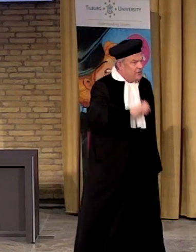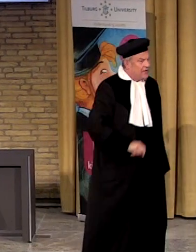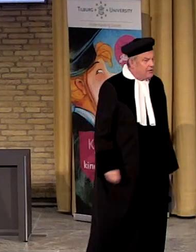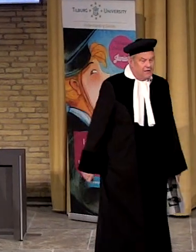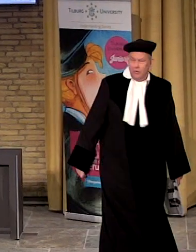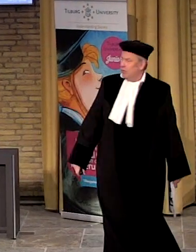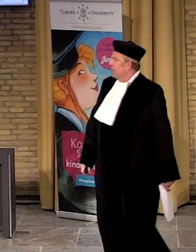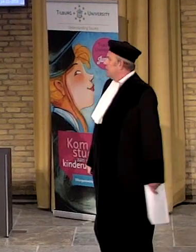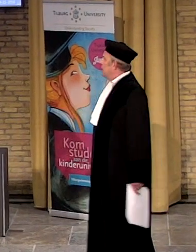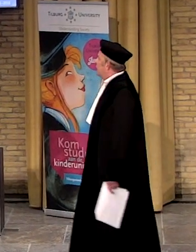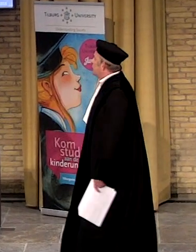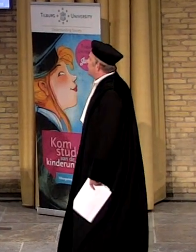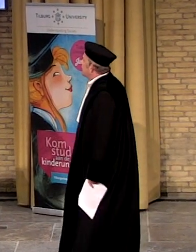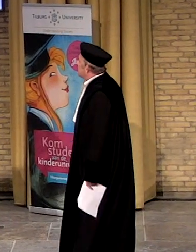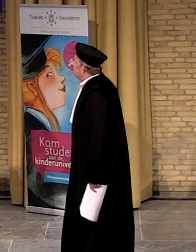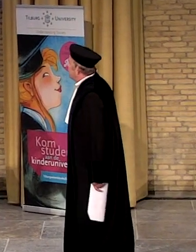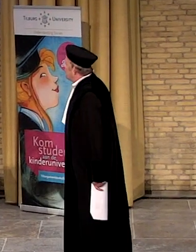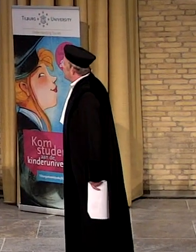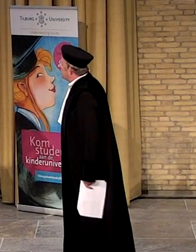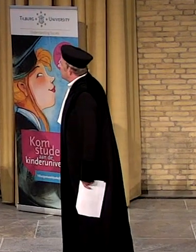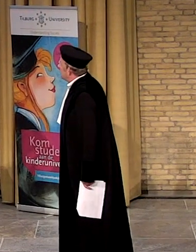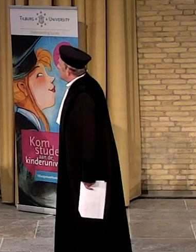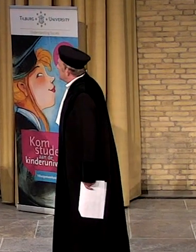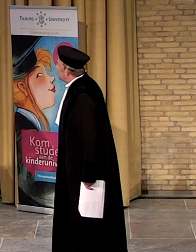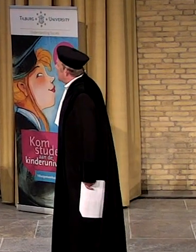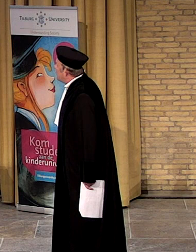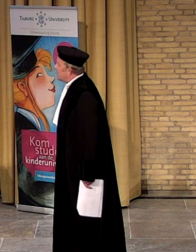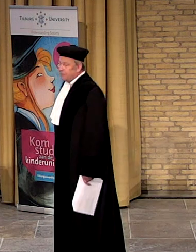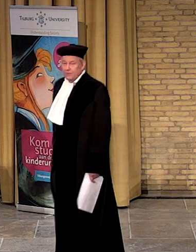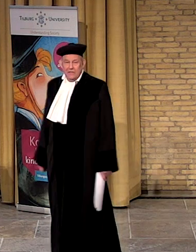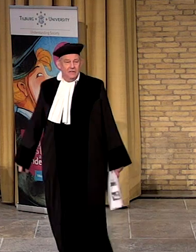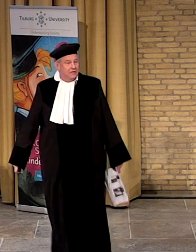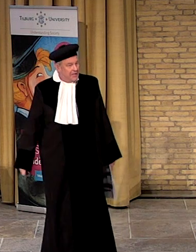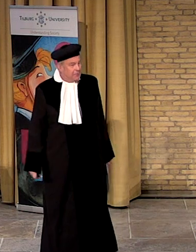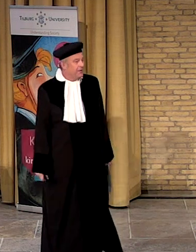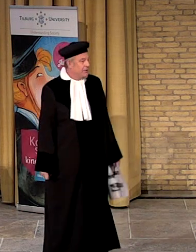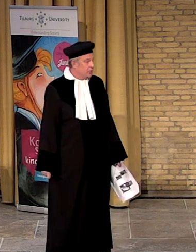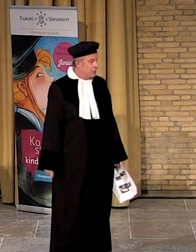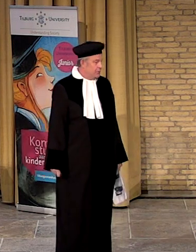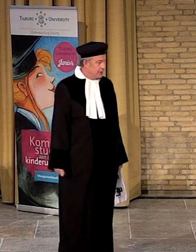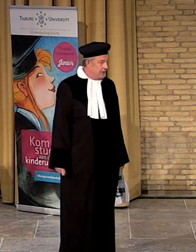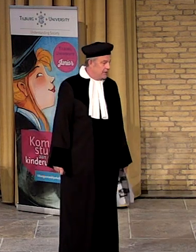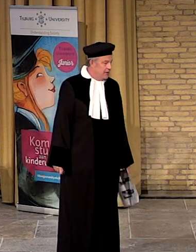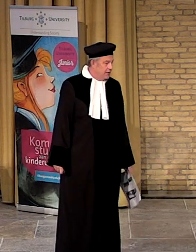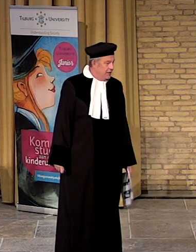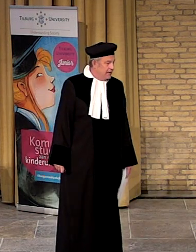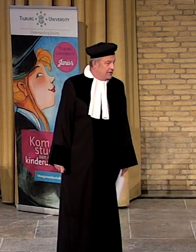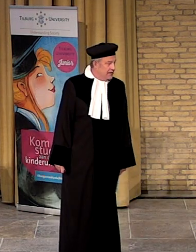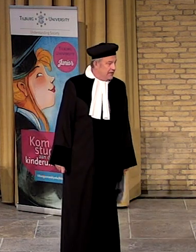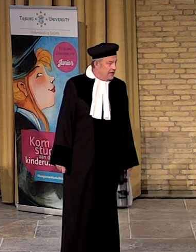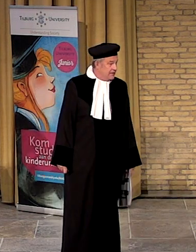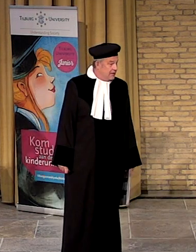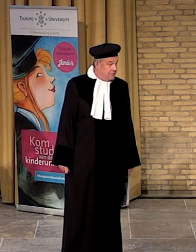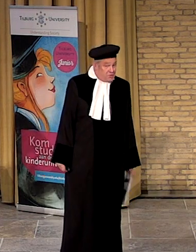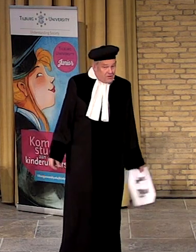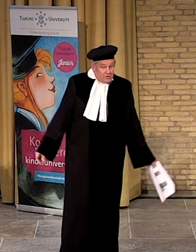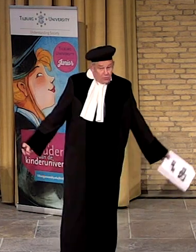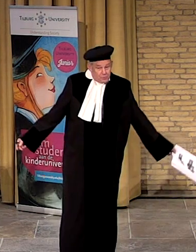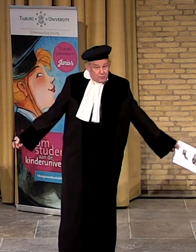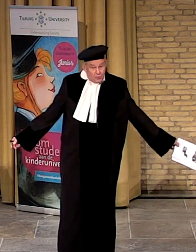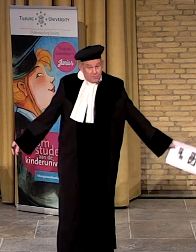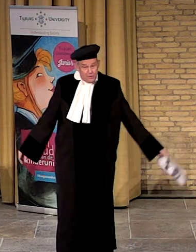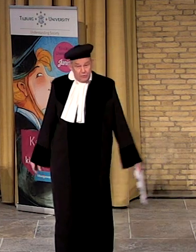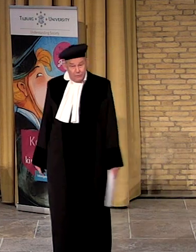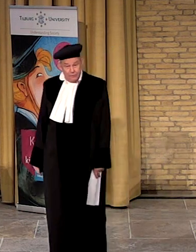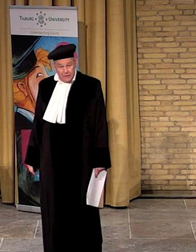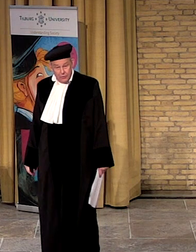Jullie zijn heel duidelijk in je oordeel dat bijvoorbeeld het uitleggen van dingen, dat heel prima door een computer kan. En dat leraren daar misschien